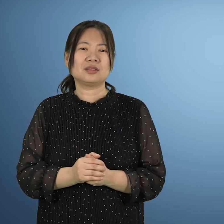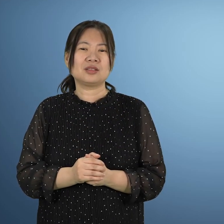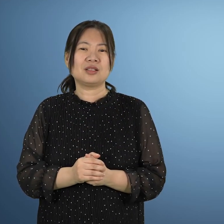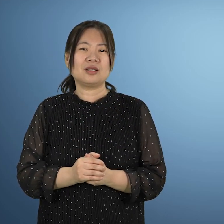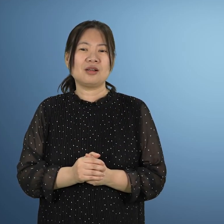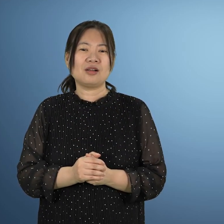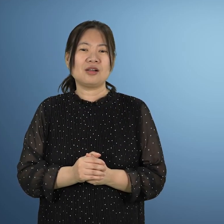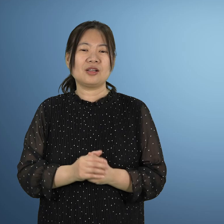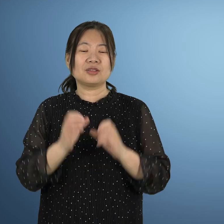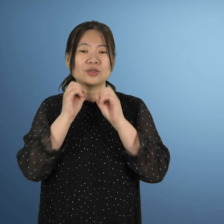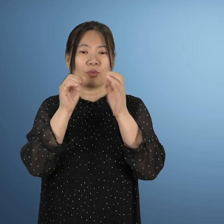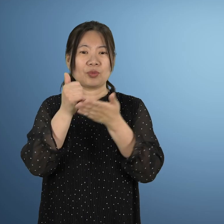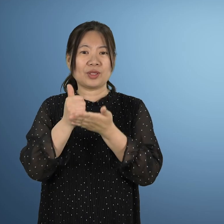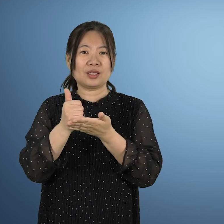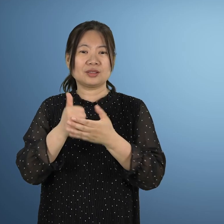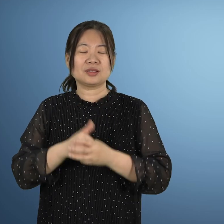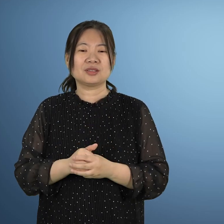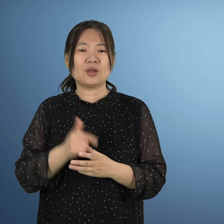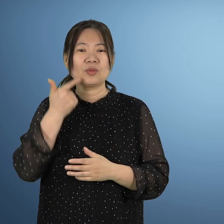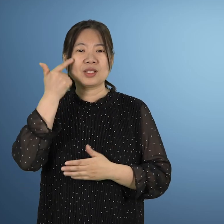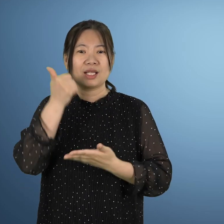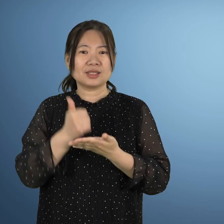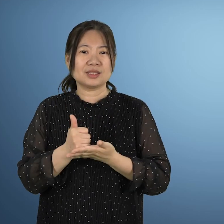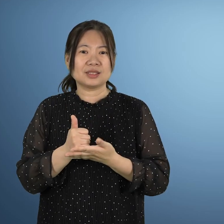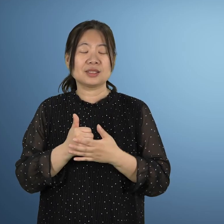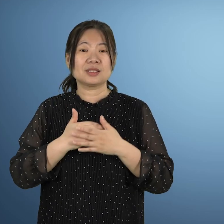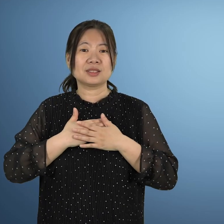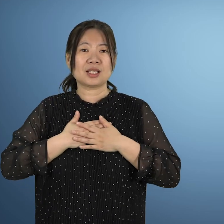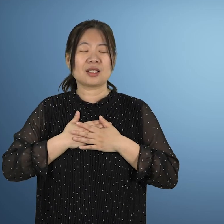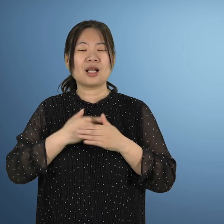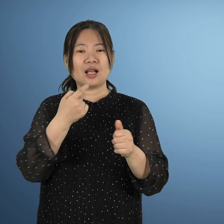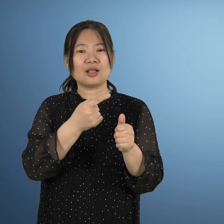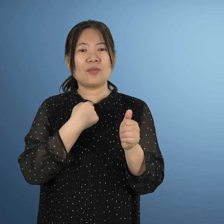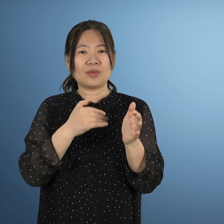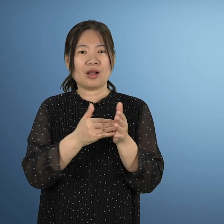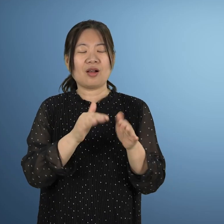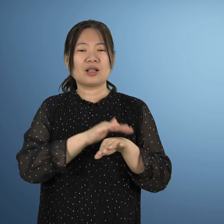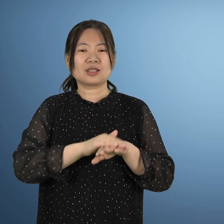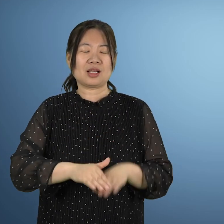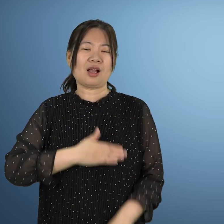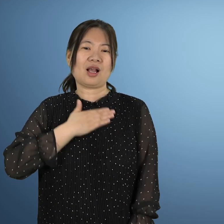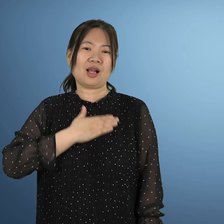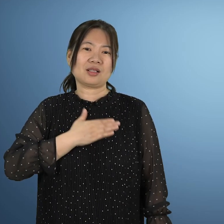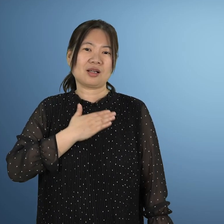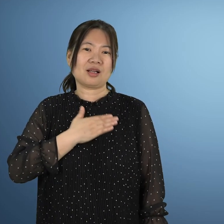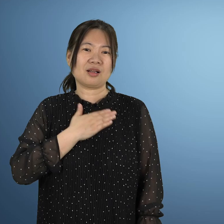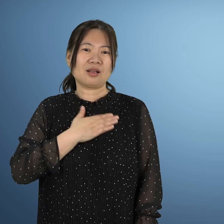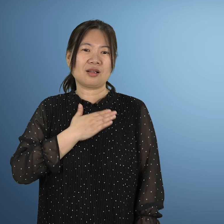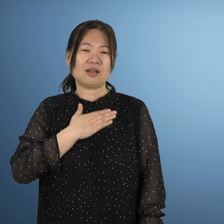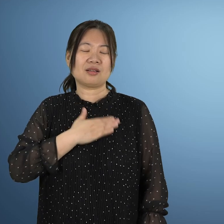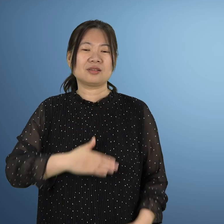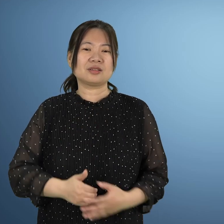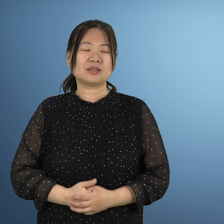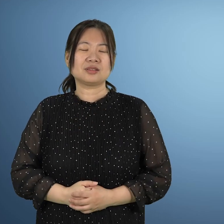그 전도사님은 목사님은 제가 가르쳤고 잘 아는 목사님이에요.